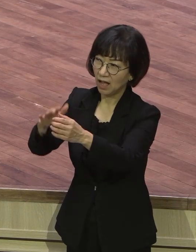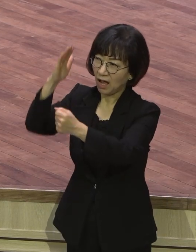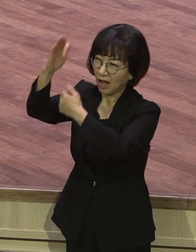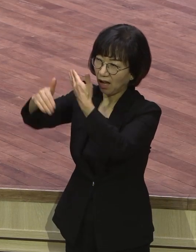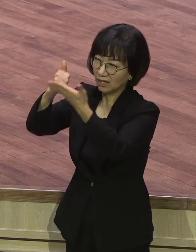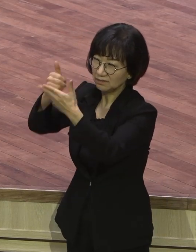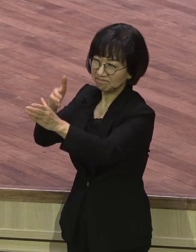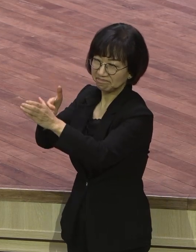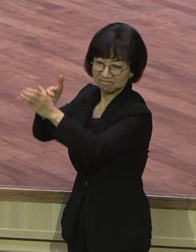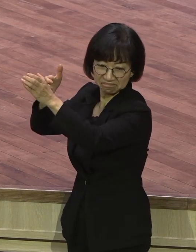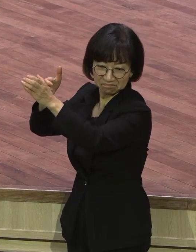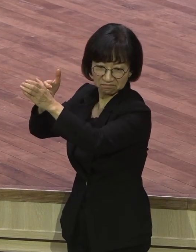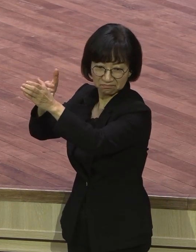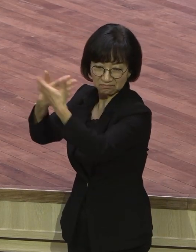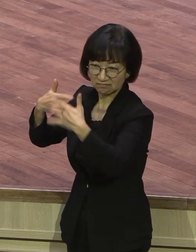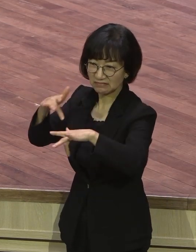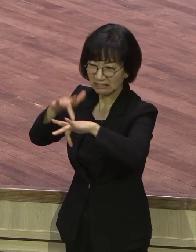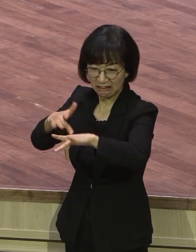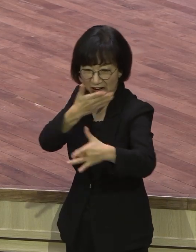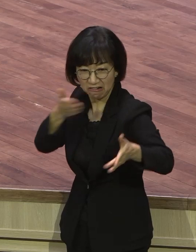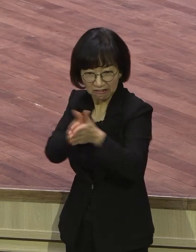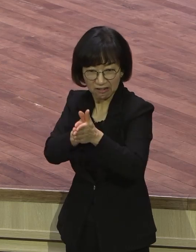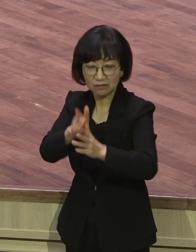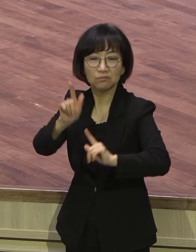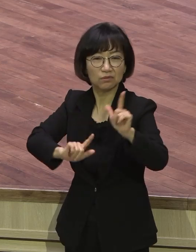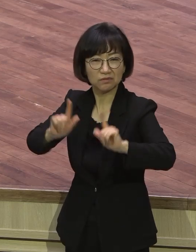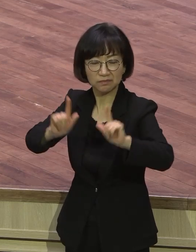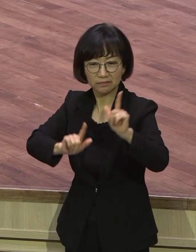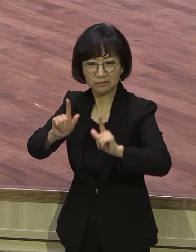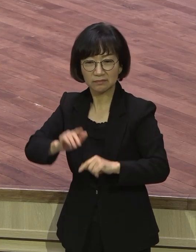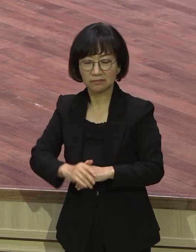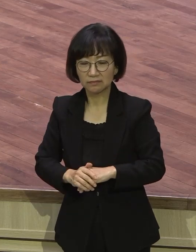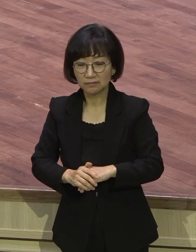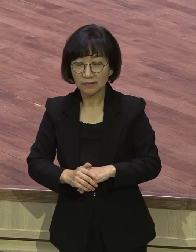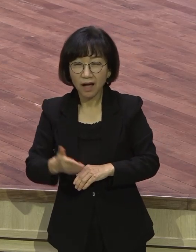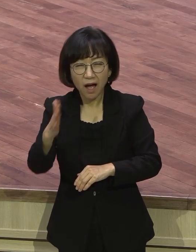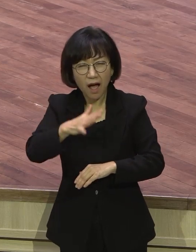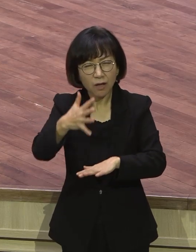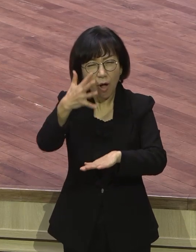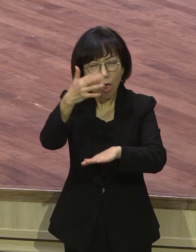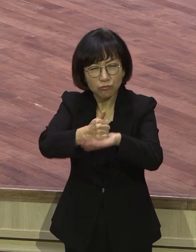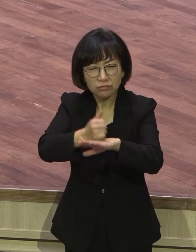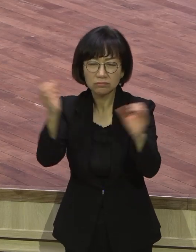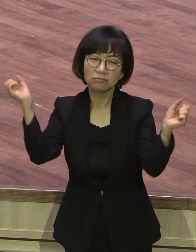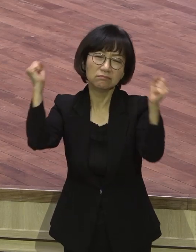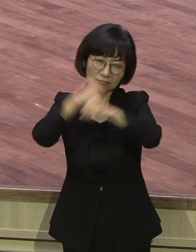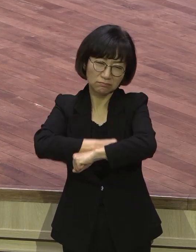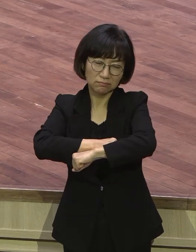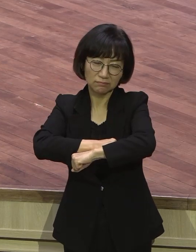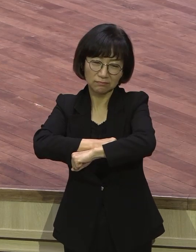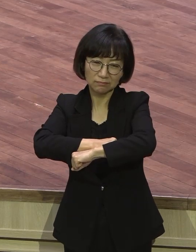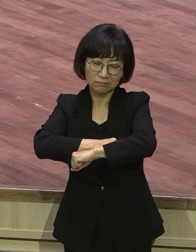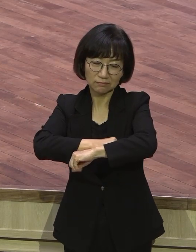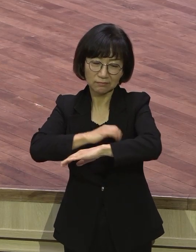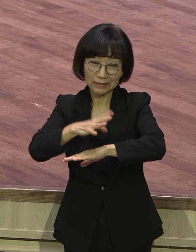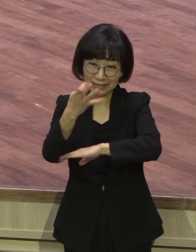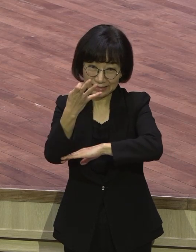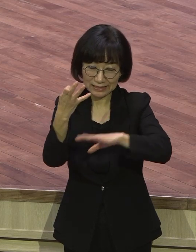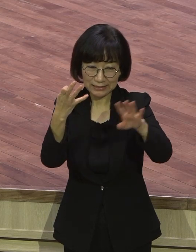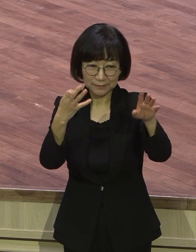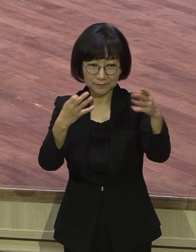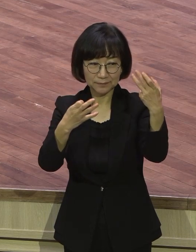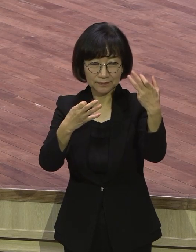허감 세력들이 그런데 이들의 결국은 뭐요 결국은 멸망이 본무 14절